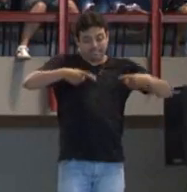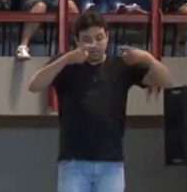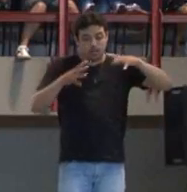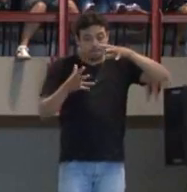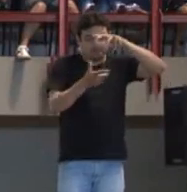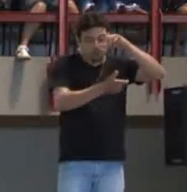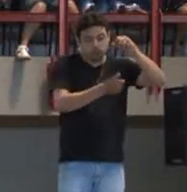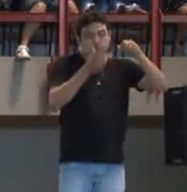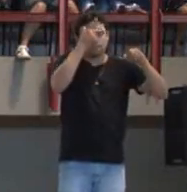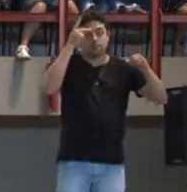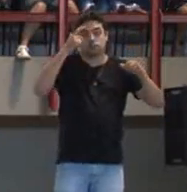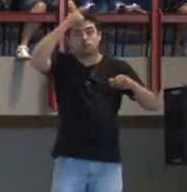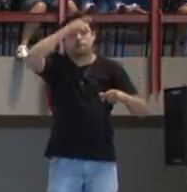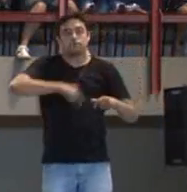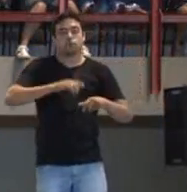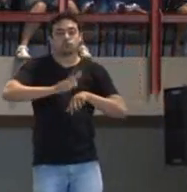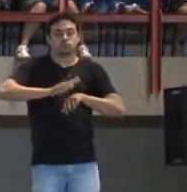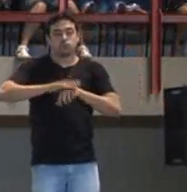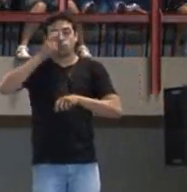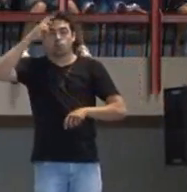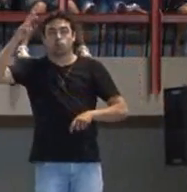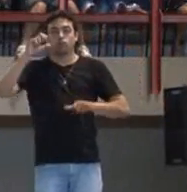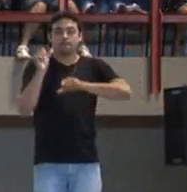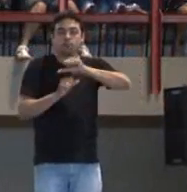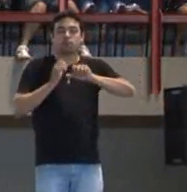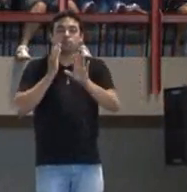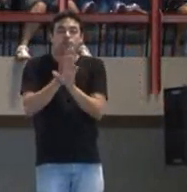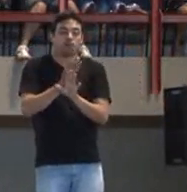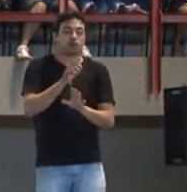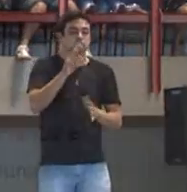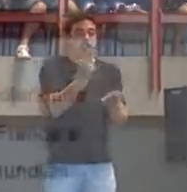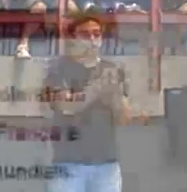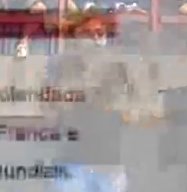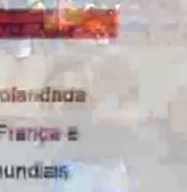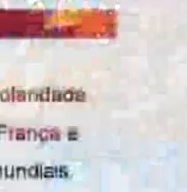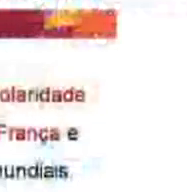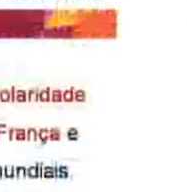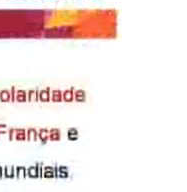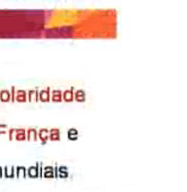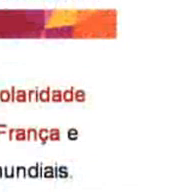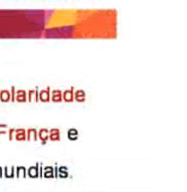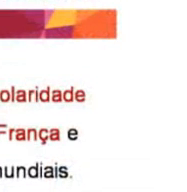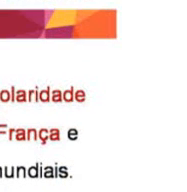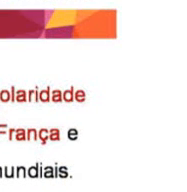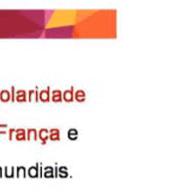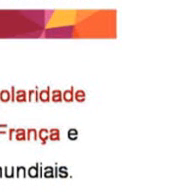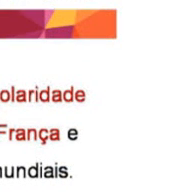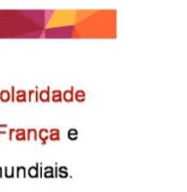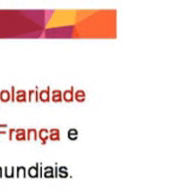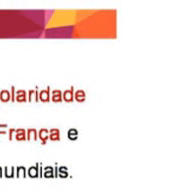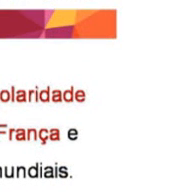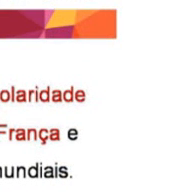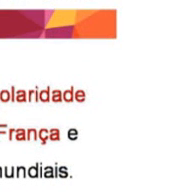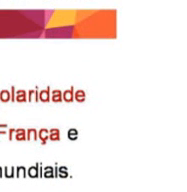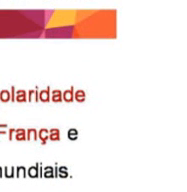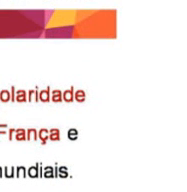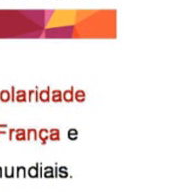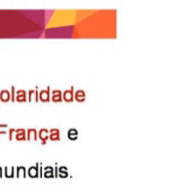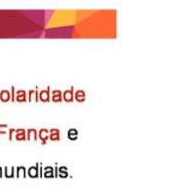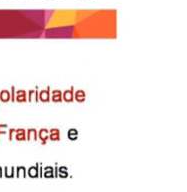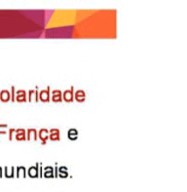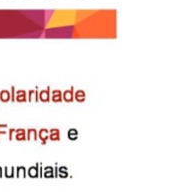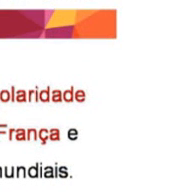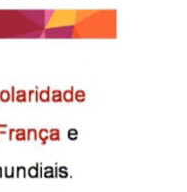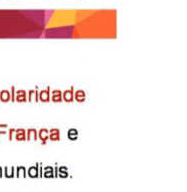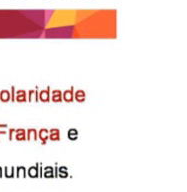agir das pessoas do mundo é muito resultado do que aconteceu naquele conflito de 39 a 45 nós vivemos